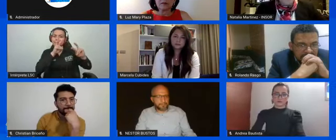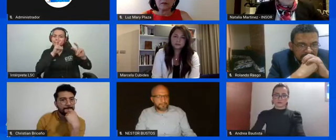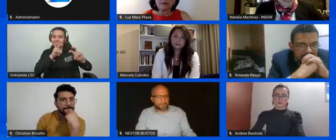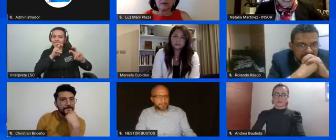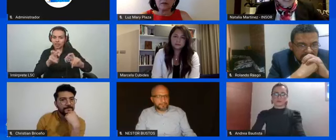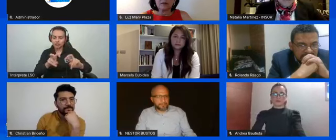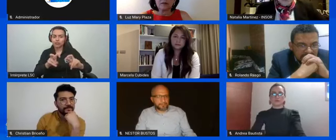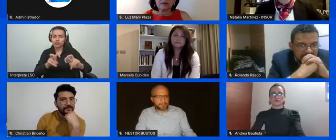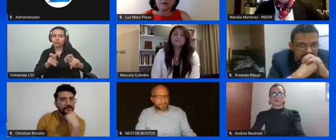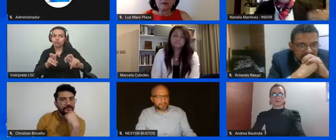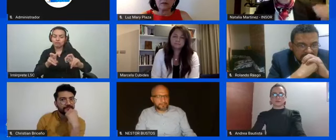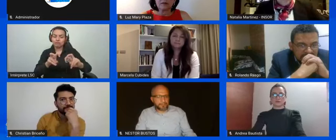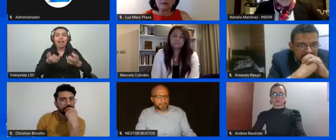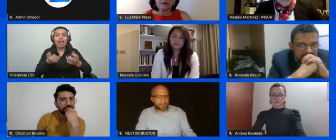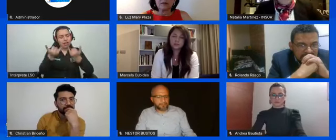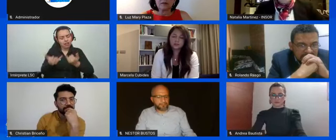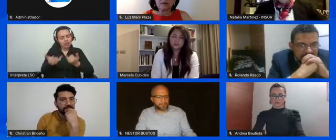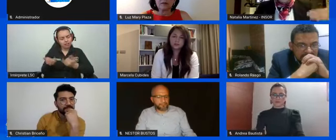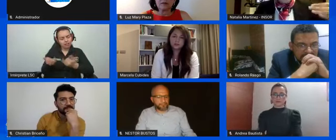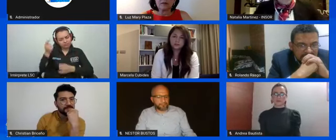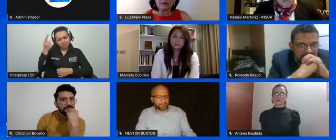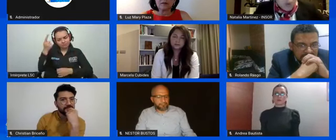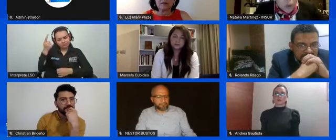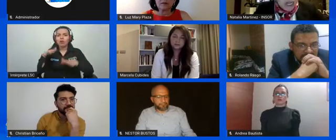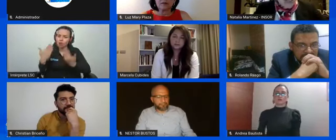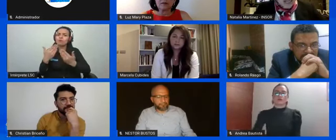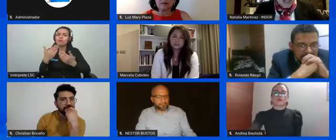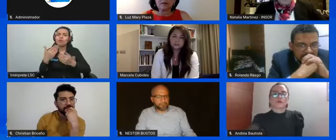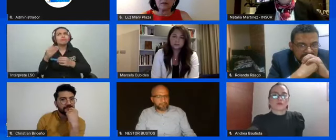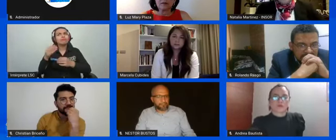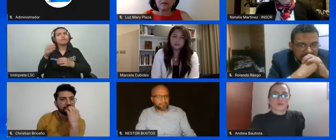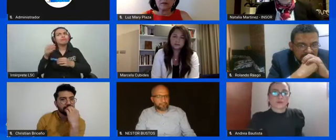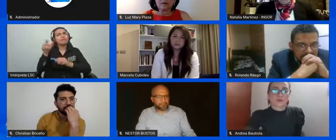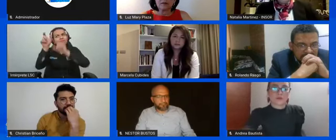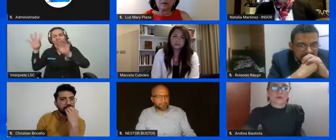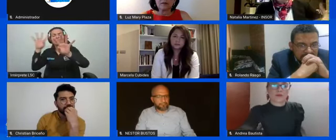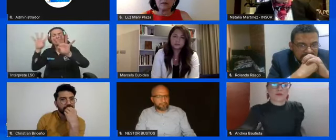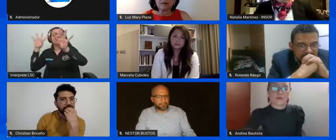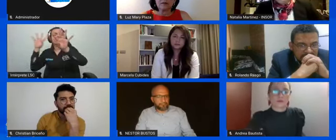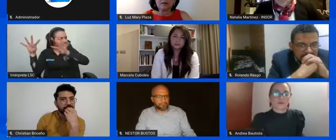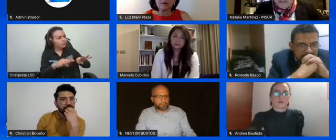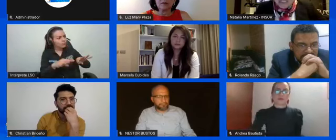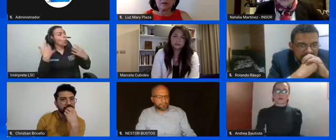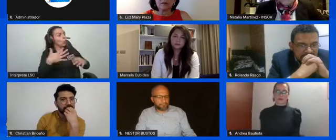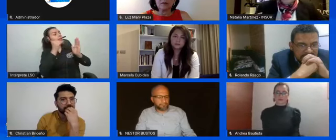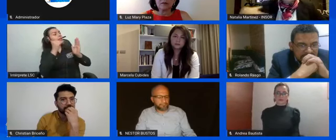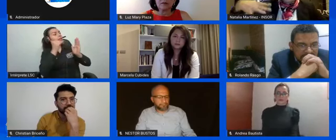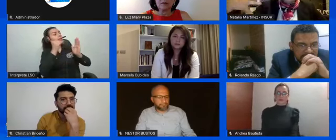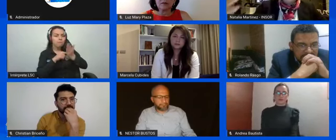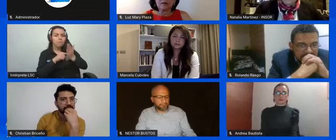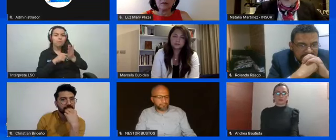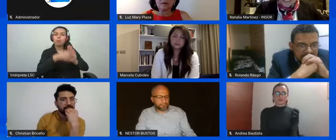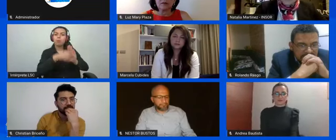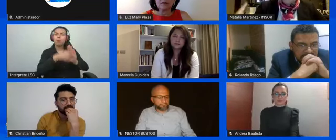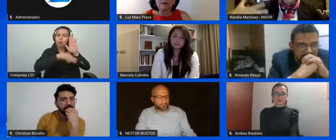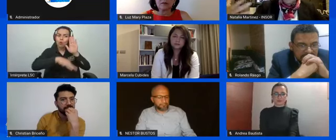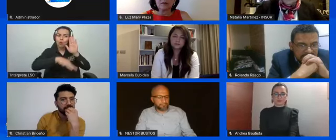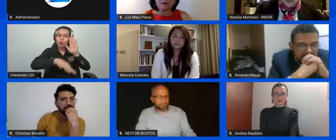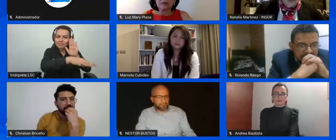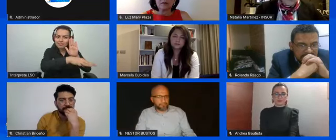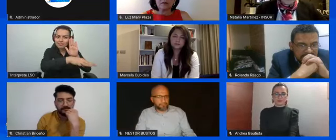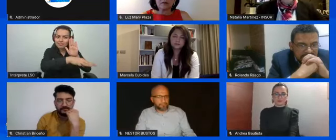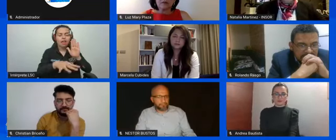vez como referente en términos de política pública y de creación de política pública, como referente en términos de insumos que le da a